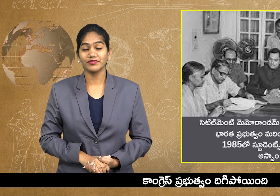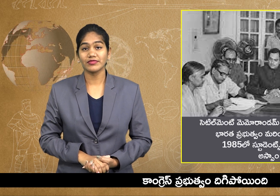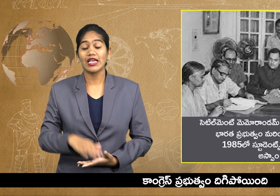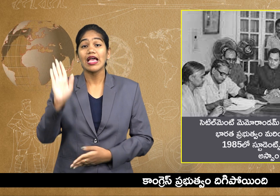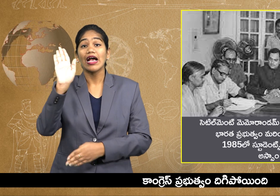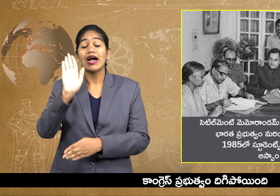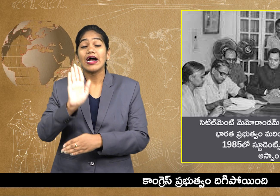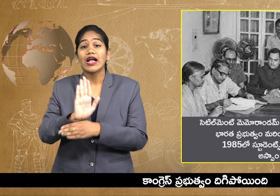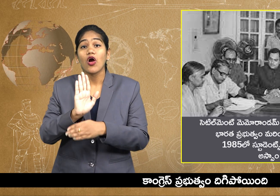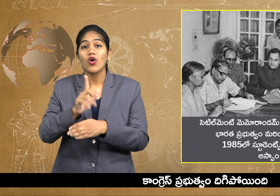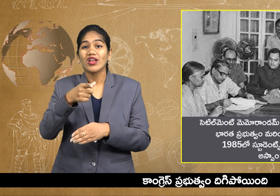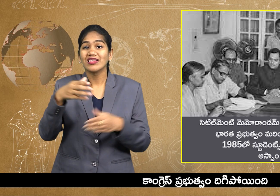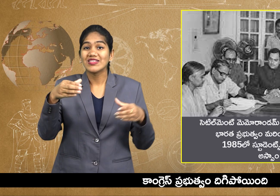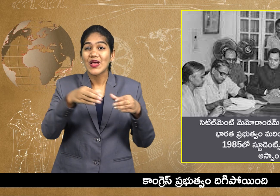కాంగ్రెస్ ప్రభుత్వం దిగిపోయింది